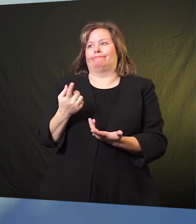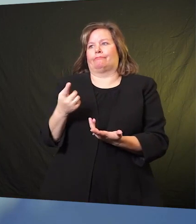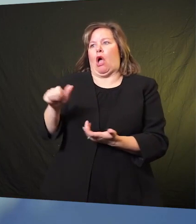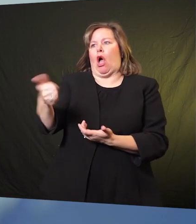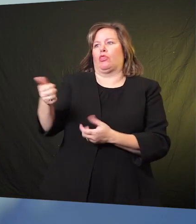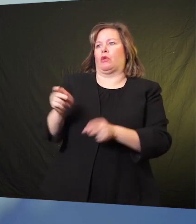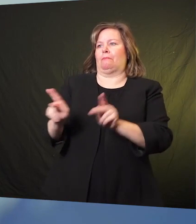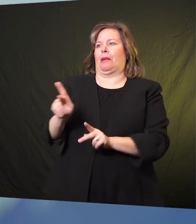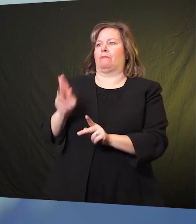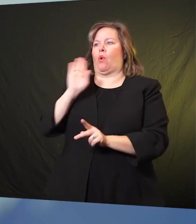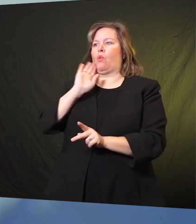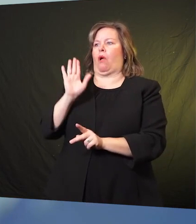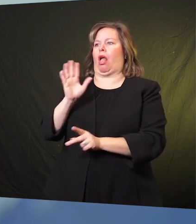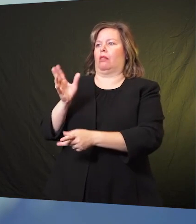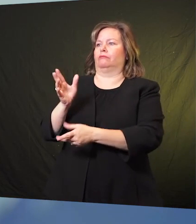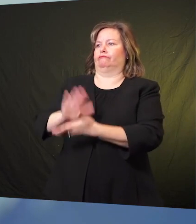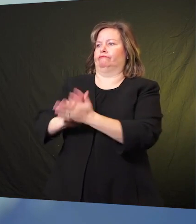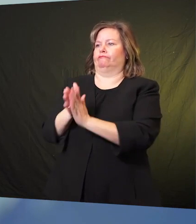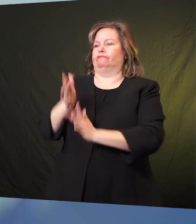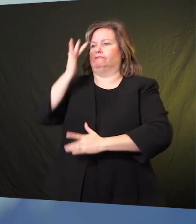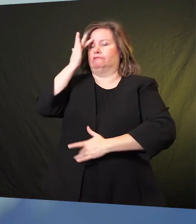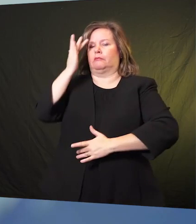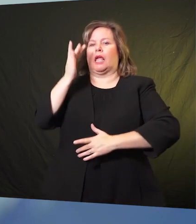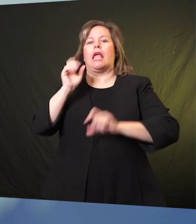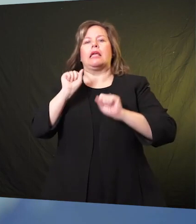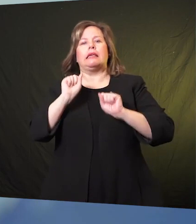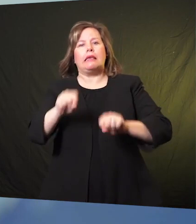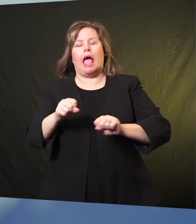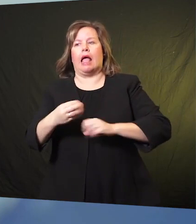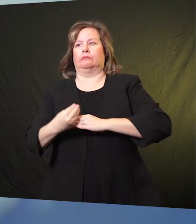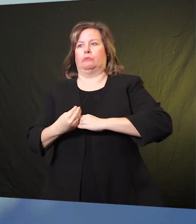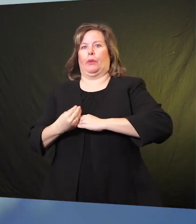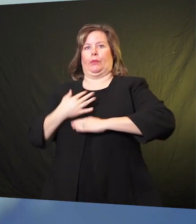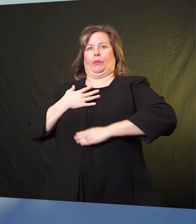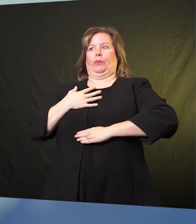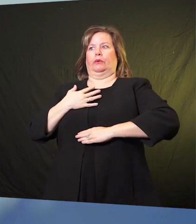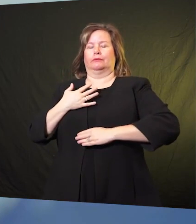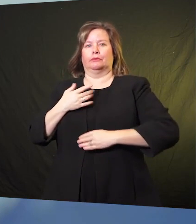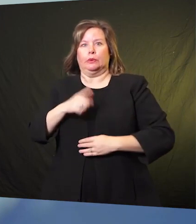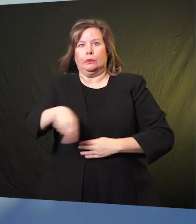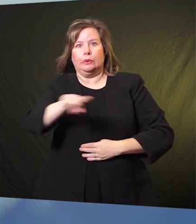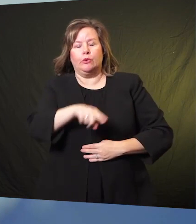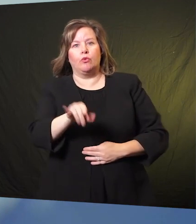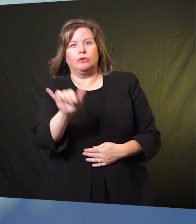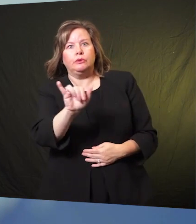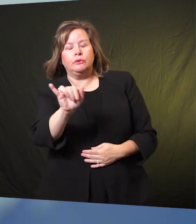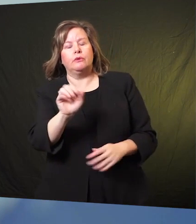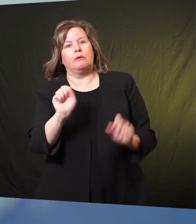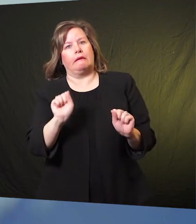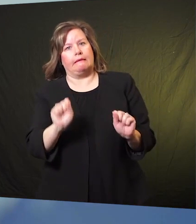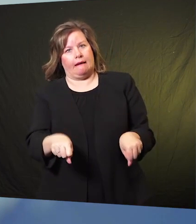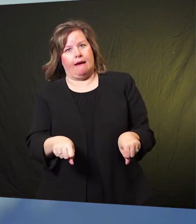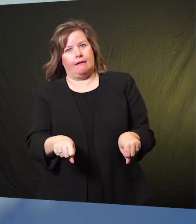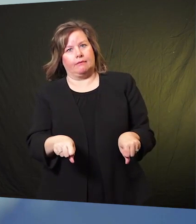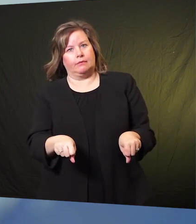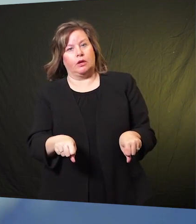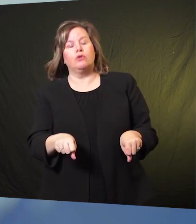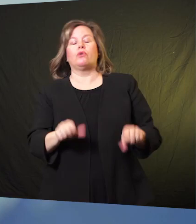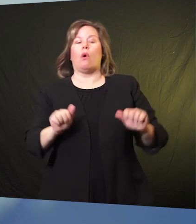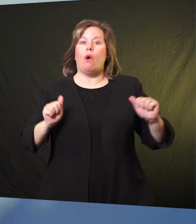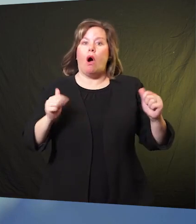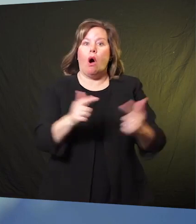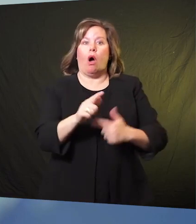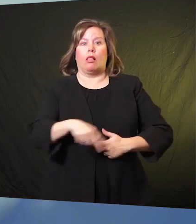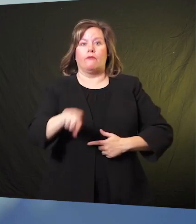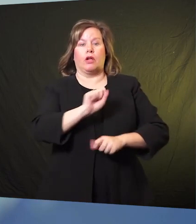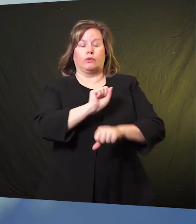así que por favor recuerde esta no es la enfermedad de otra persona esta es una enfermedad que puede afectar a todos y necesitamos que